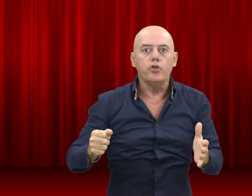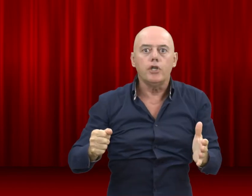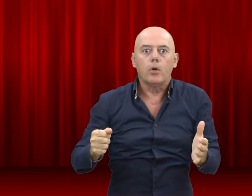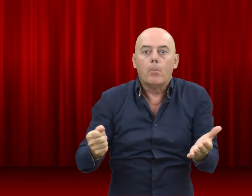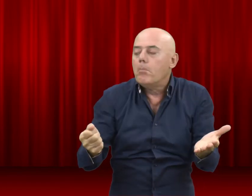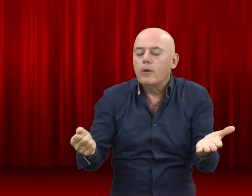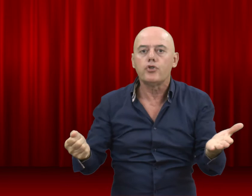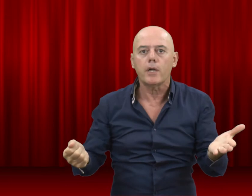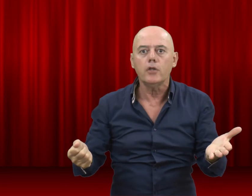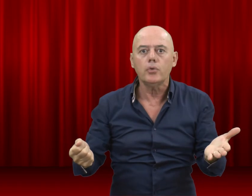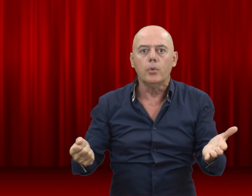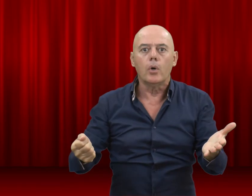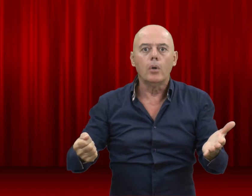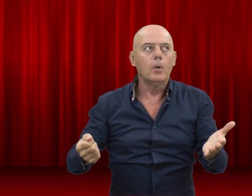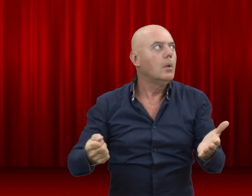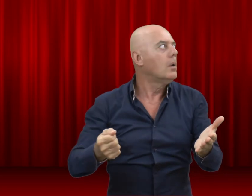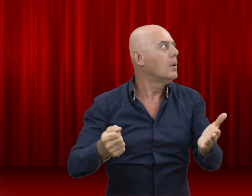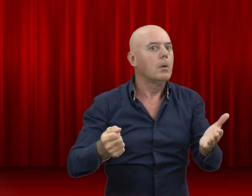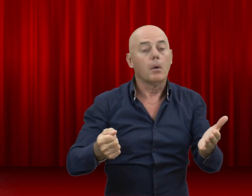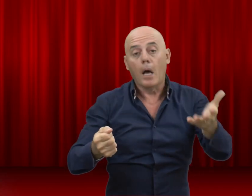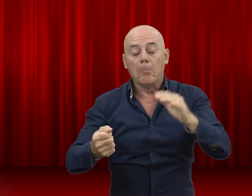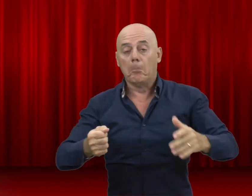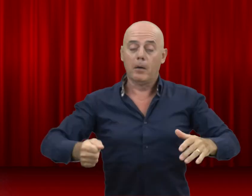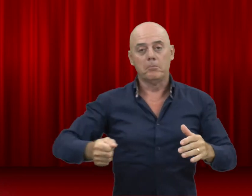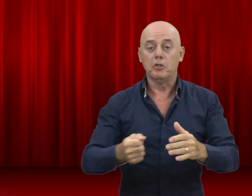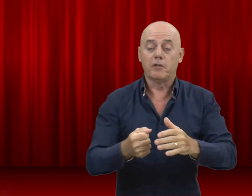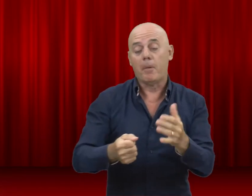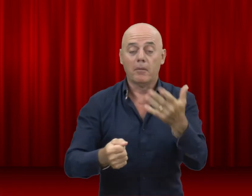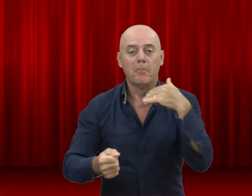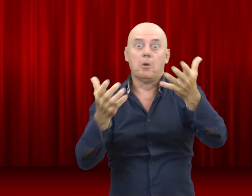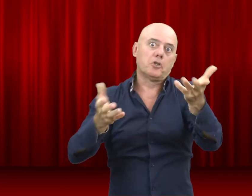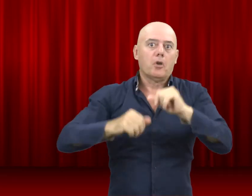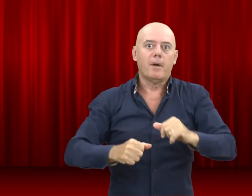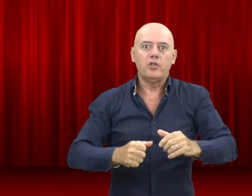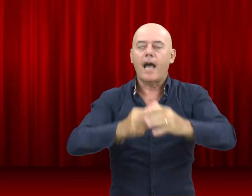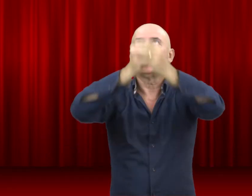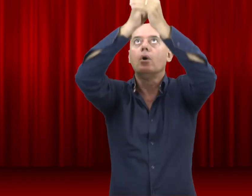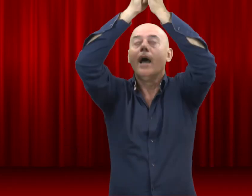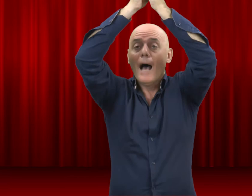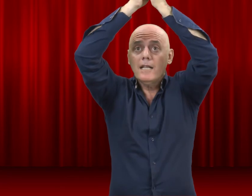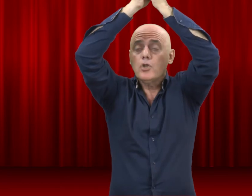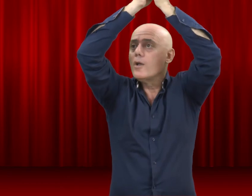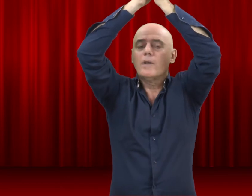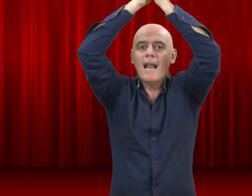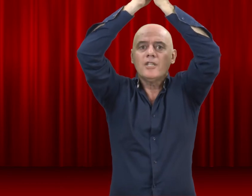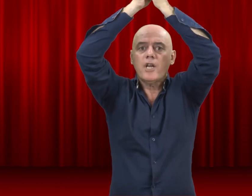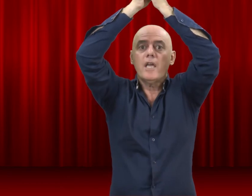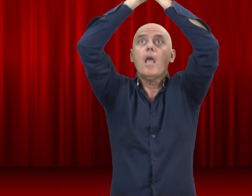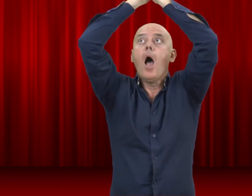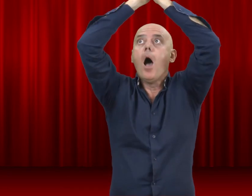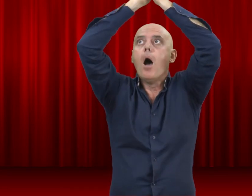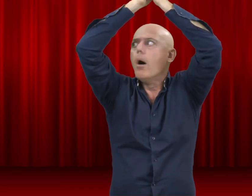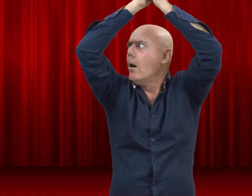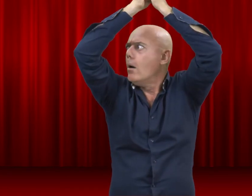guardò in giro, ma non c'era nessuno. Ma, dice, vabbè, me lo sarò immaginato. Alzò ancora l'ascia